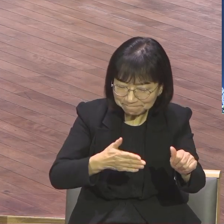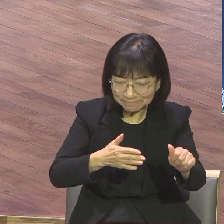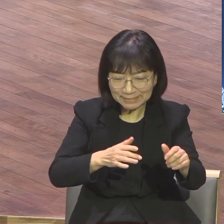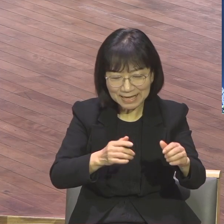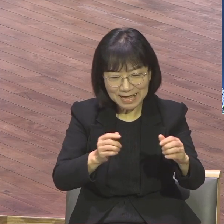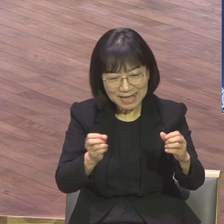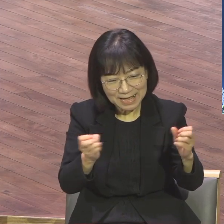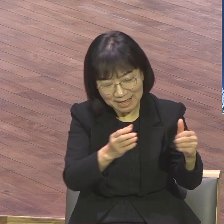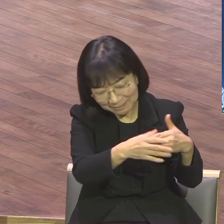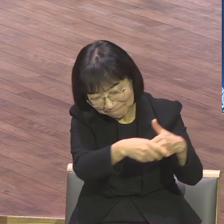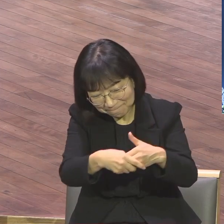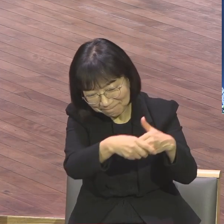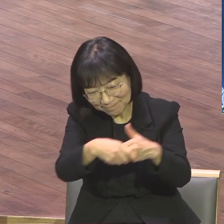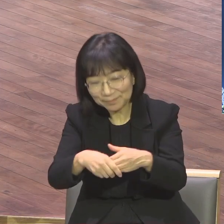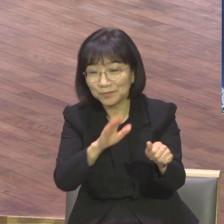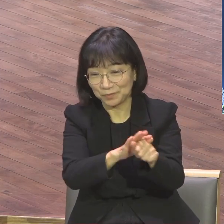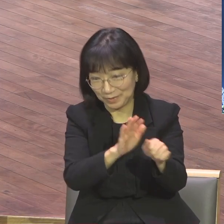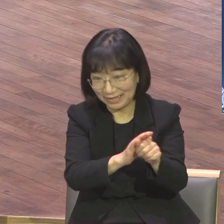이런 말이 있습니다.